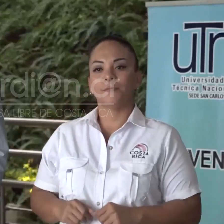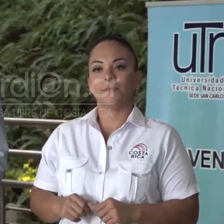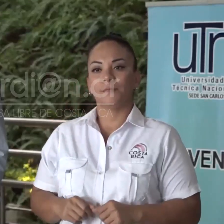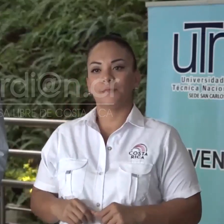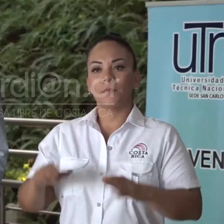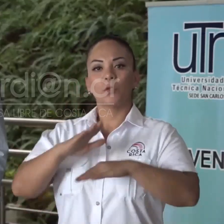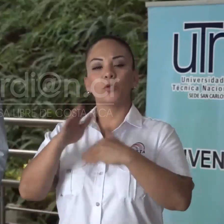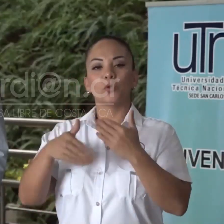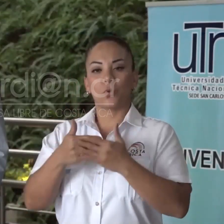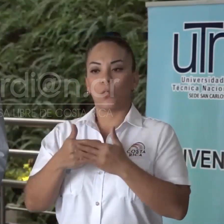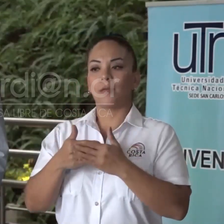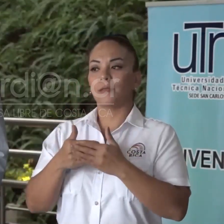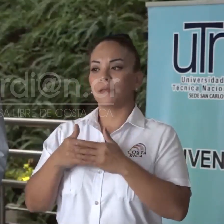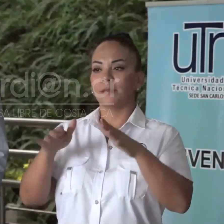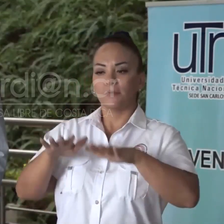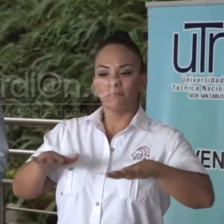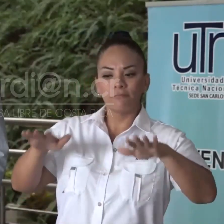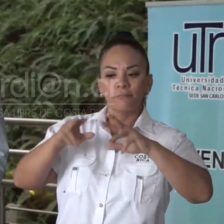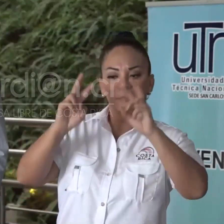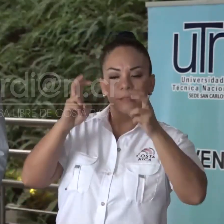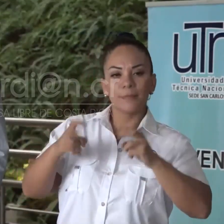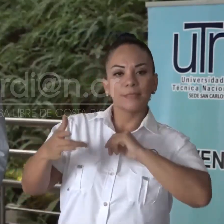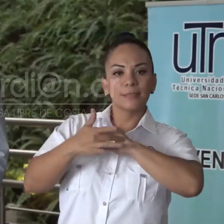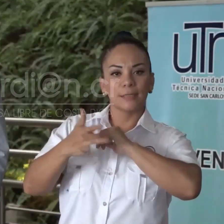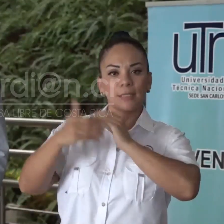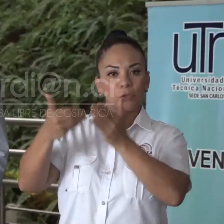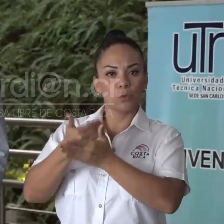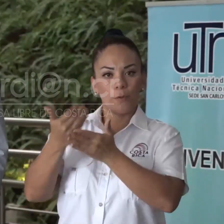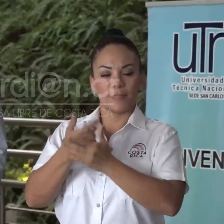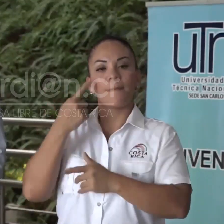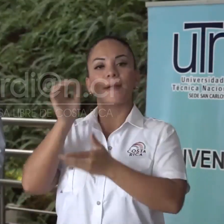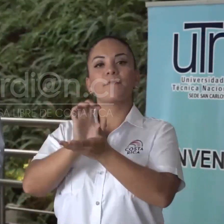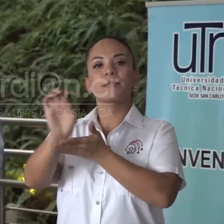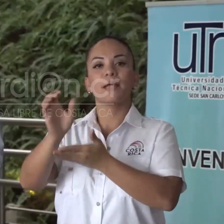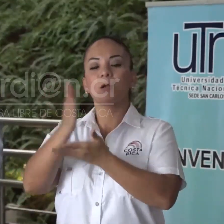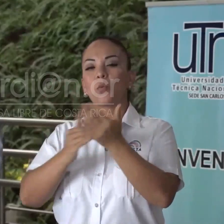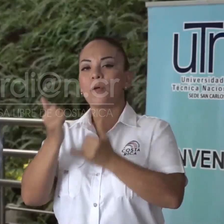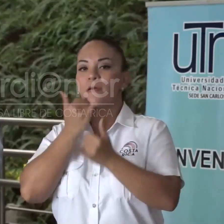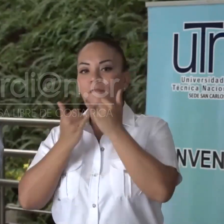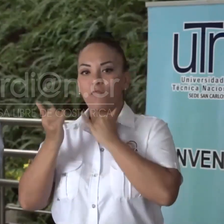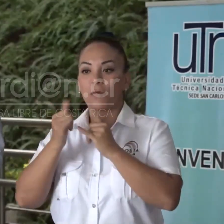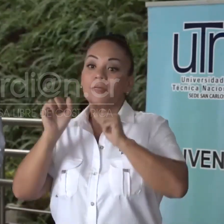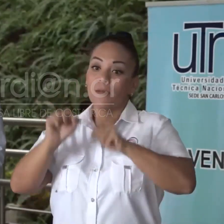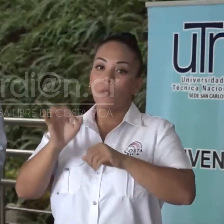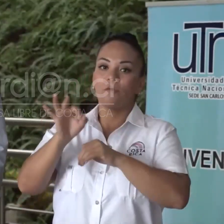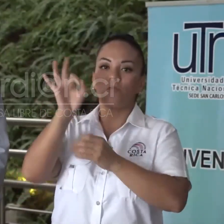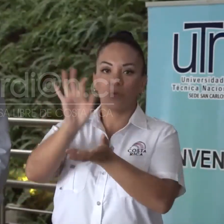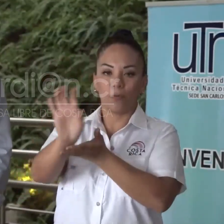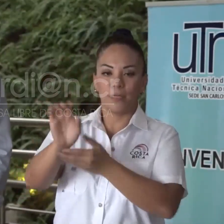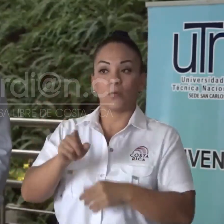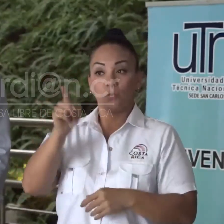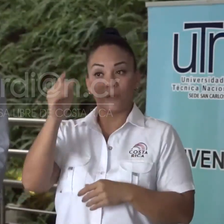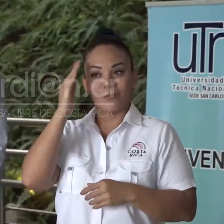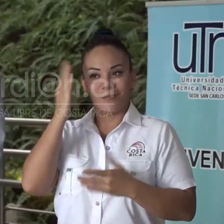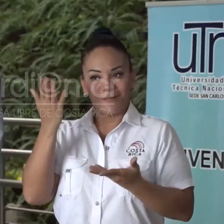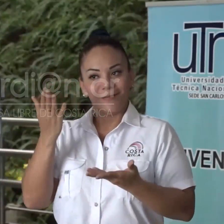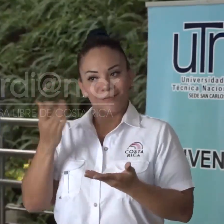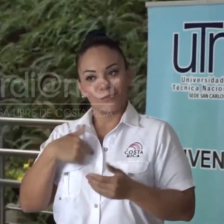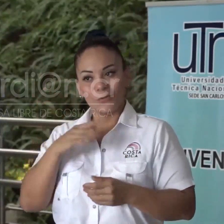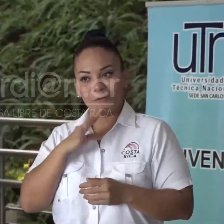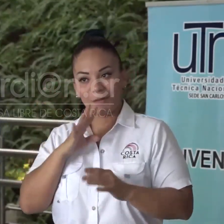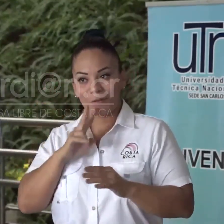sobre las dimensiones técnicas nuevas para evitar, digamos, errores evitables. Y usted sabe a lo que me